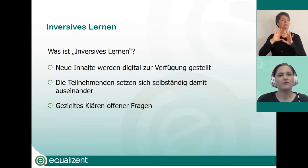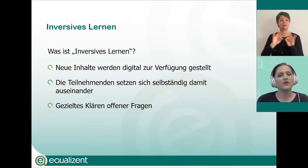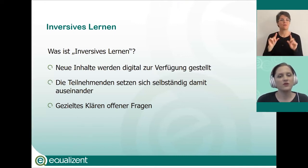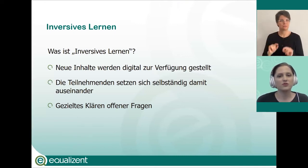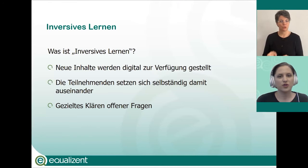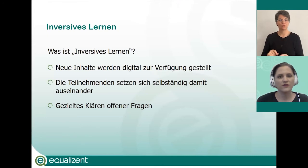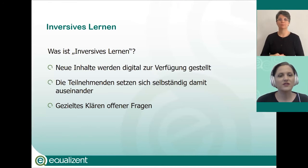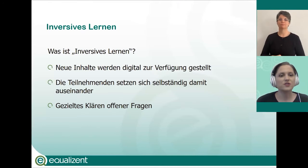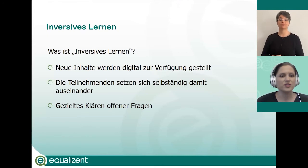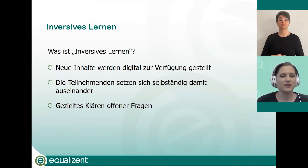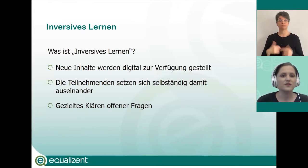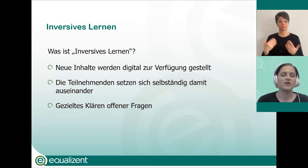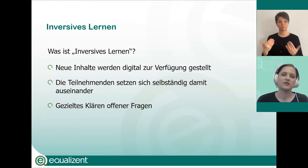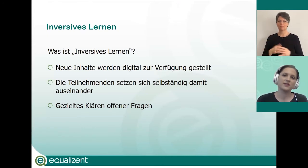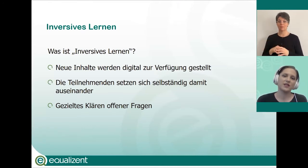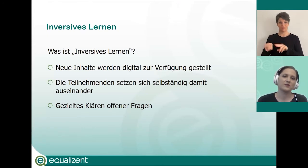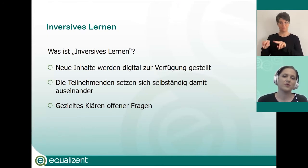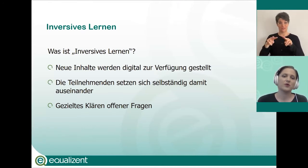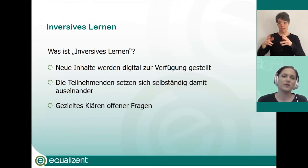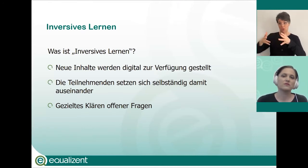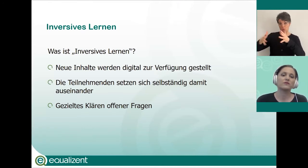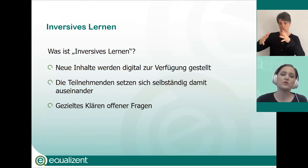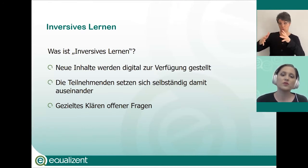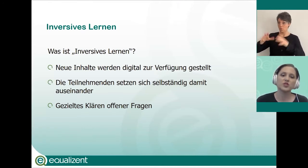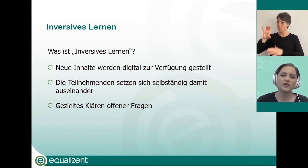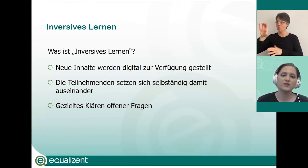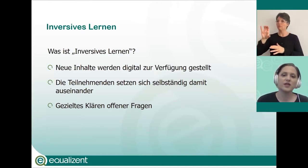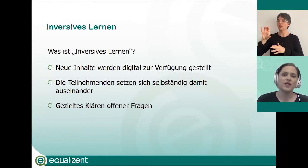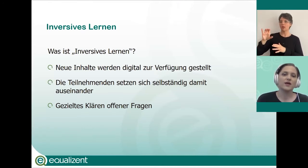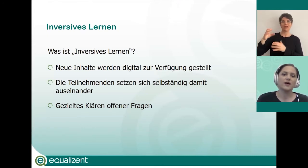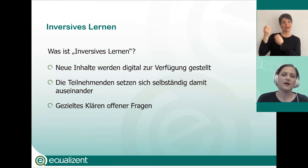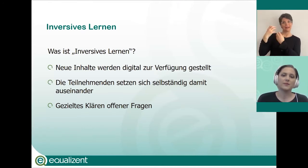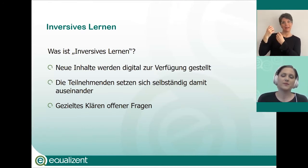haben Video-Tutorials erstellt, die Teilnehmenden bekommen die zur Verfügung gestellt.